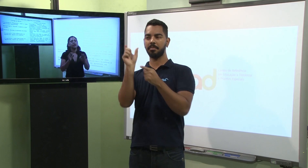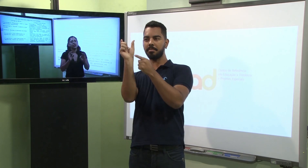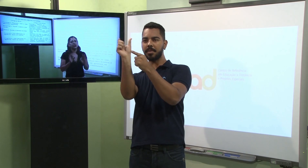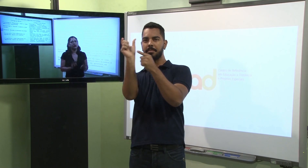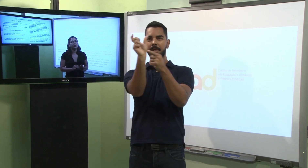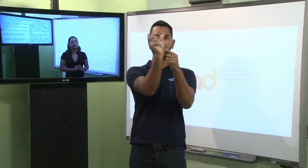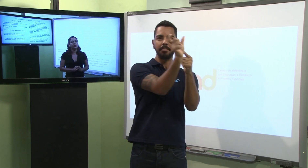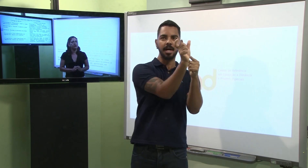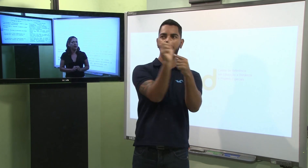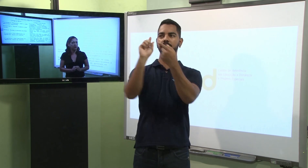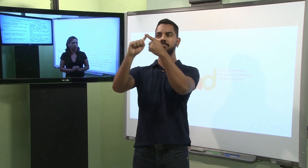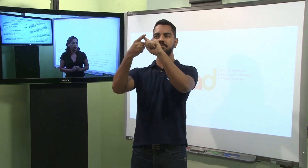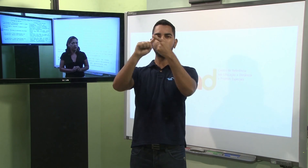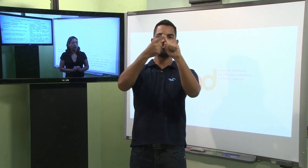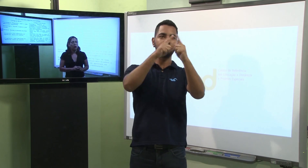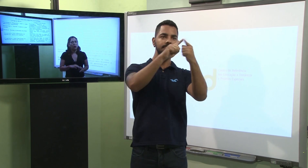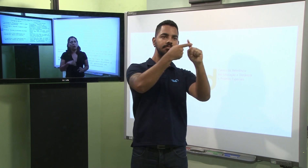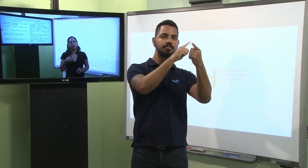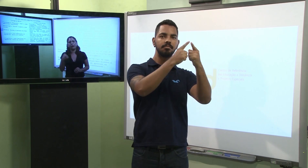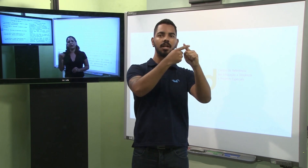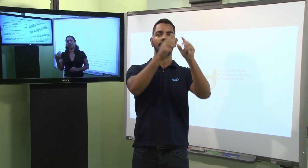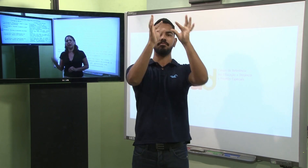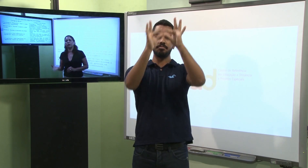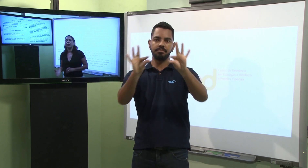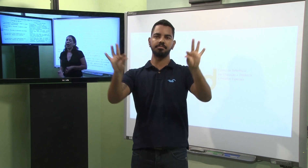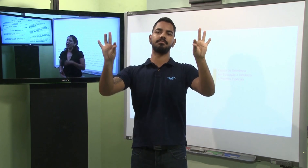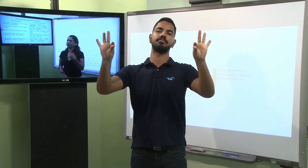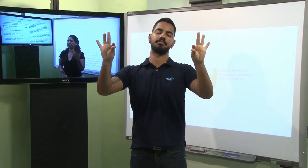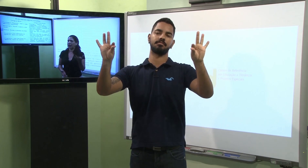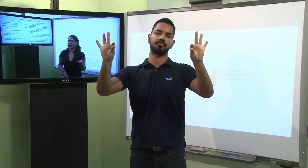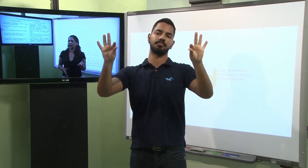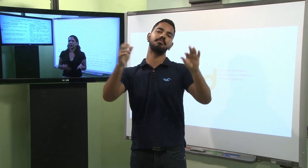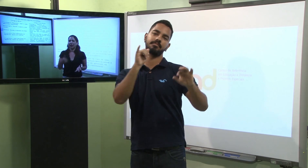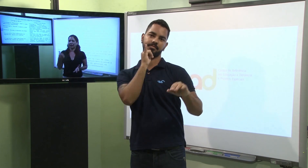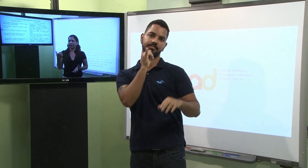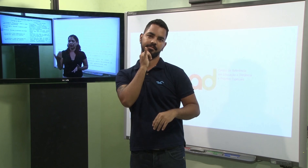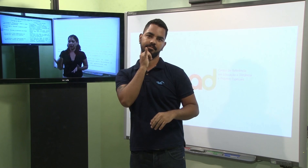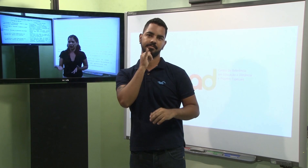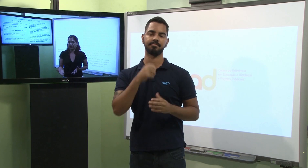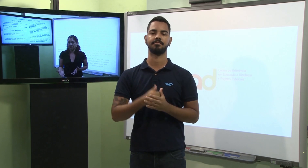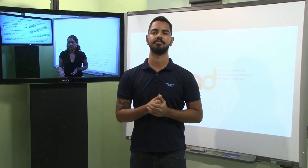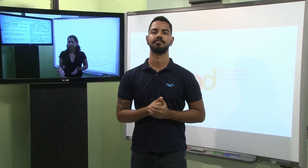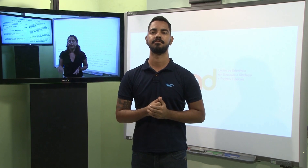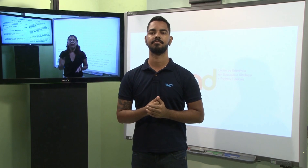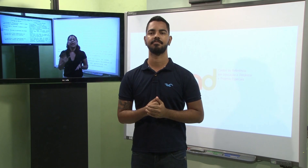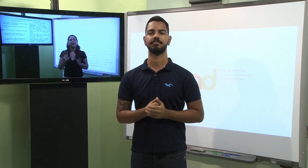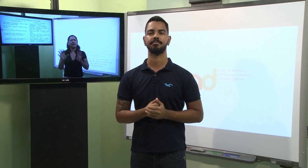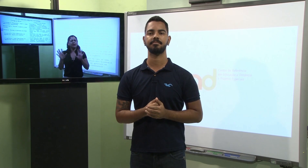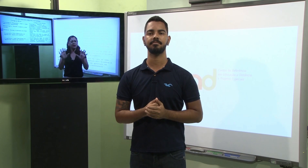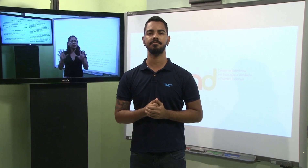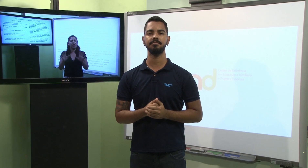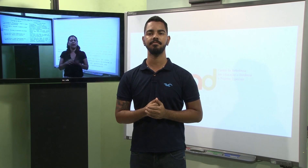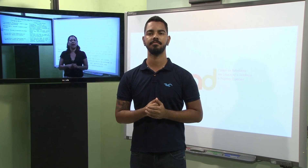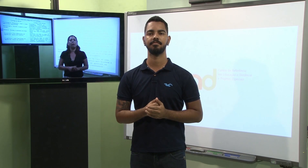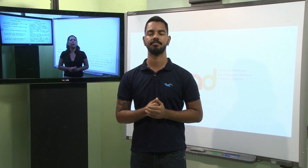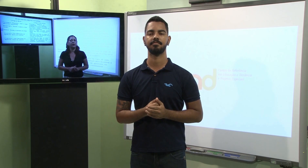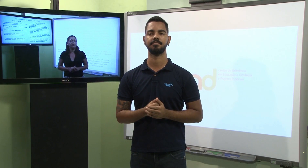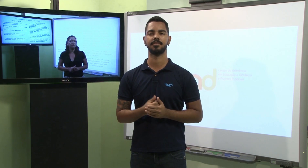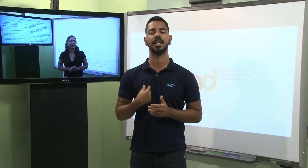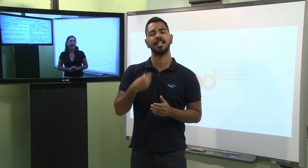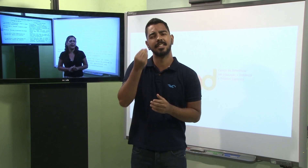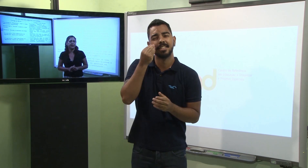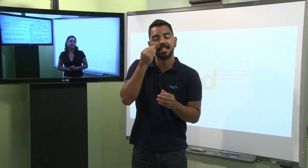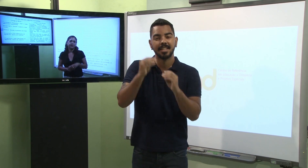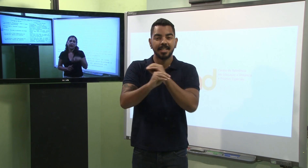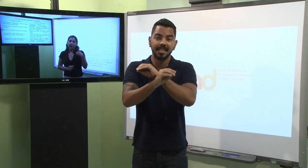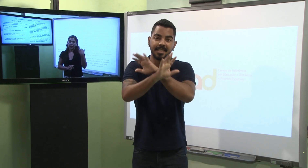formação de estruturas maiores, como, por exemplo, as frases, as sentenças. Tentando clarear um